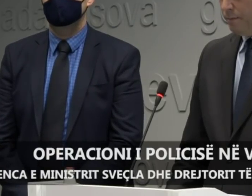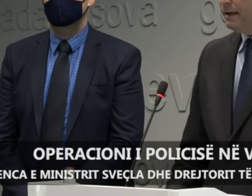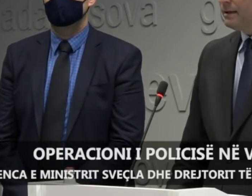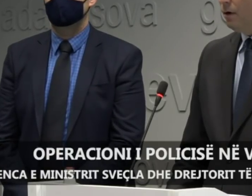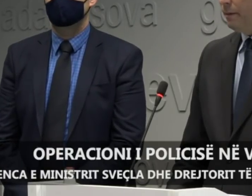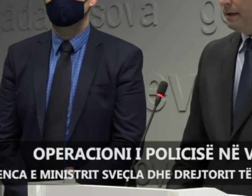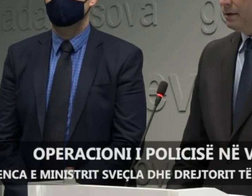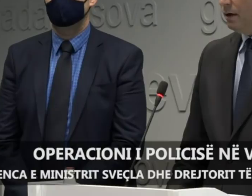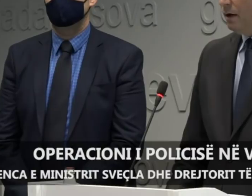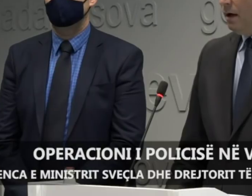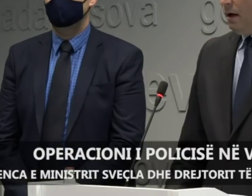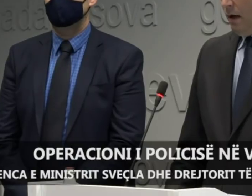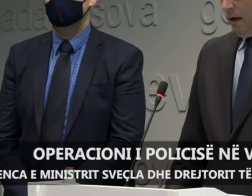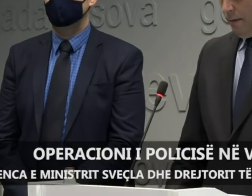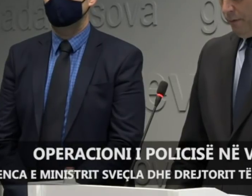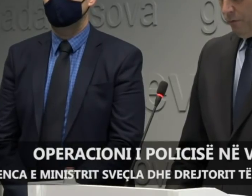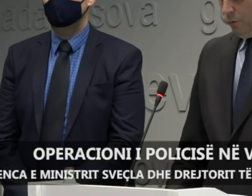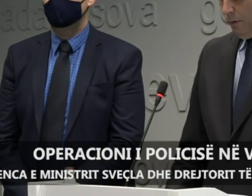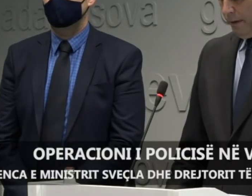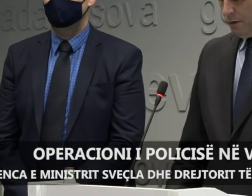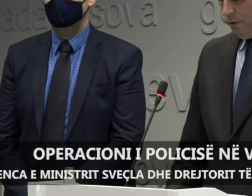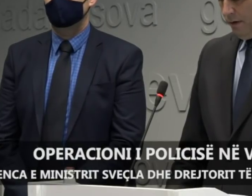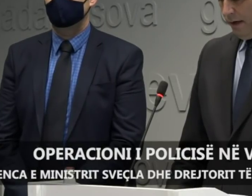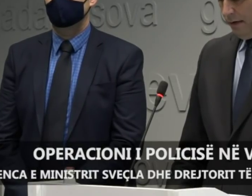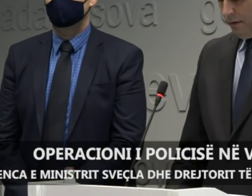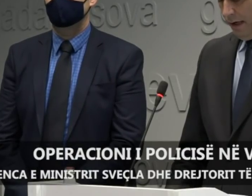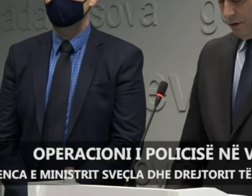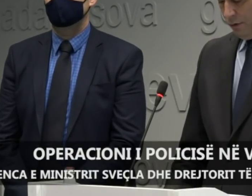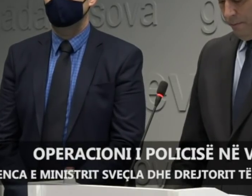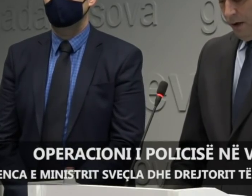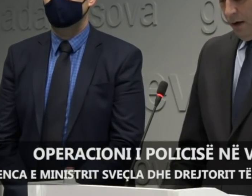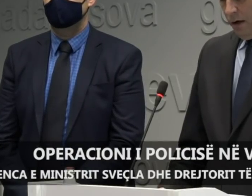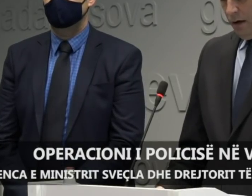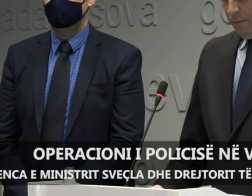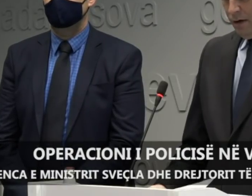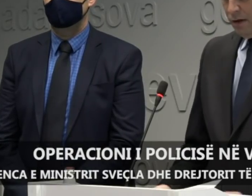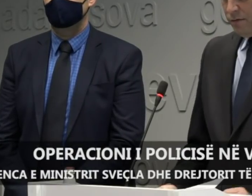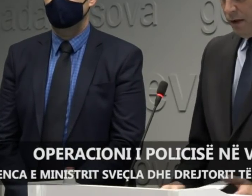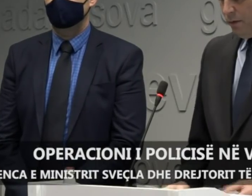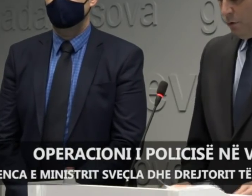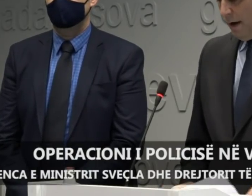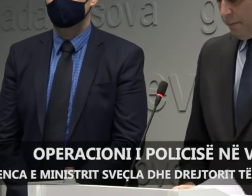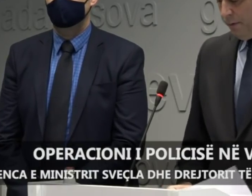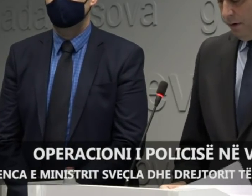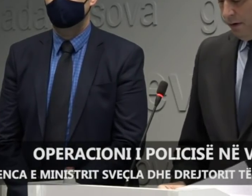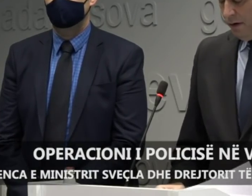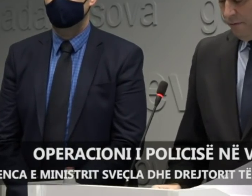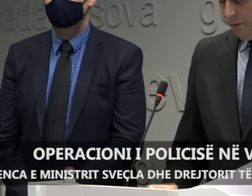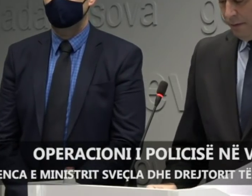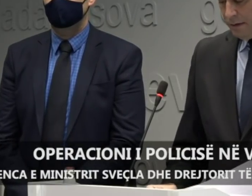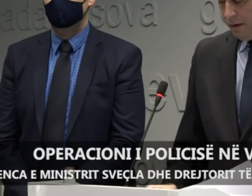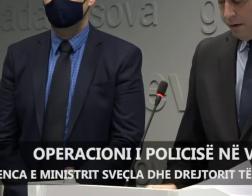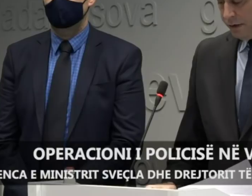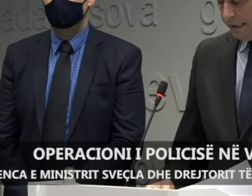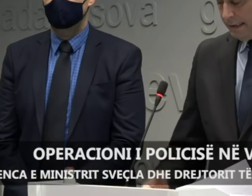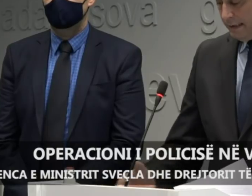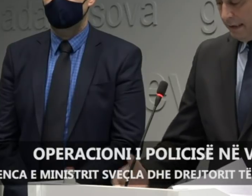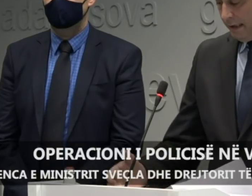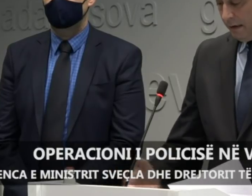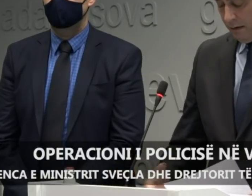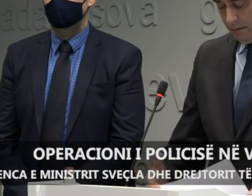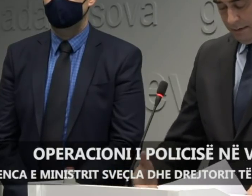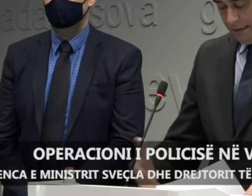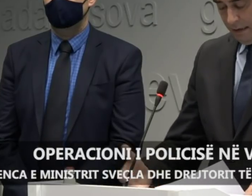kanë marrë pjesë në operacion, e kanë përfunduar operacionin dhe janë tërhequr. Më lejoni që vetëm t'ju jap një informacion